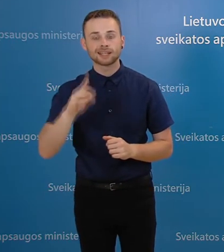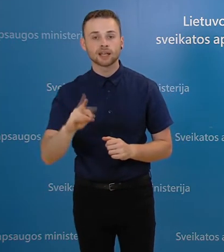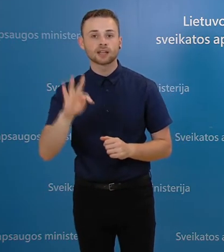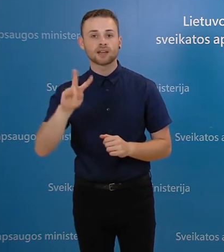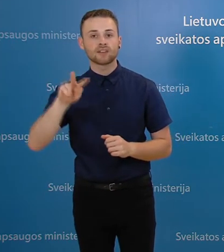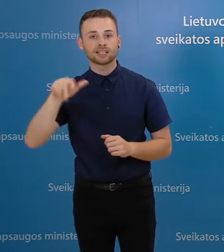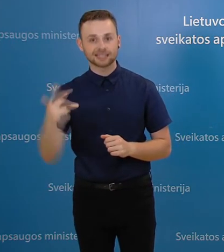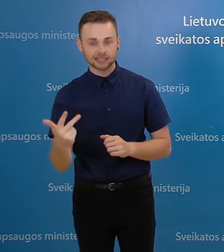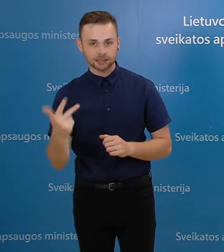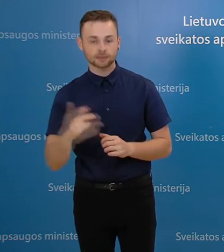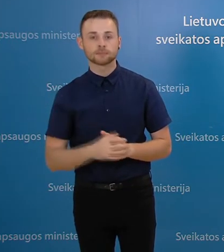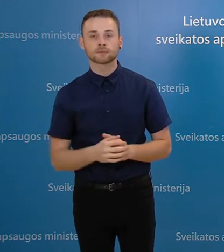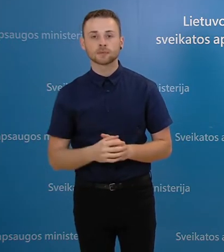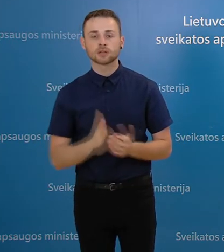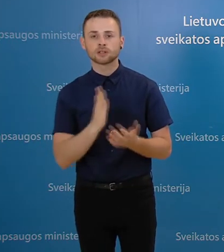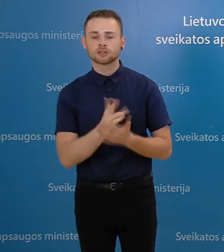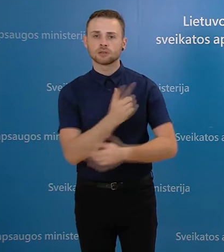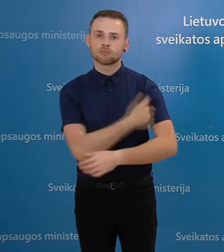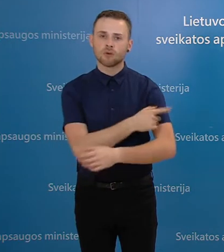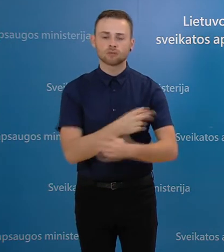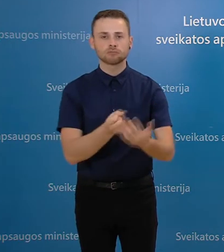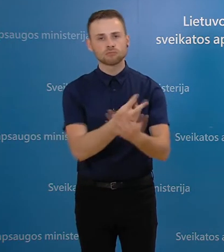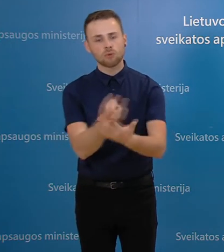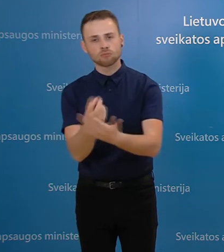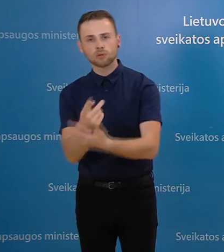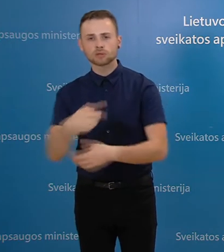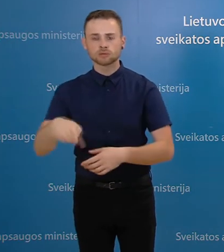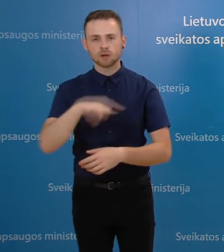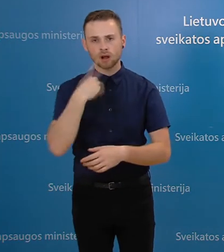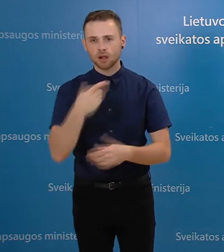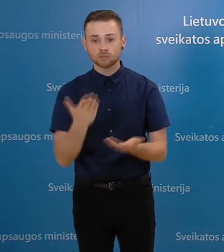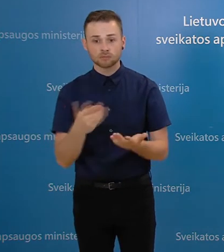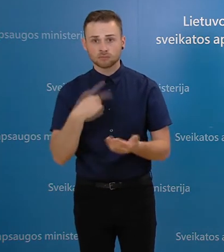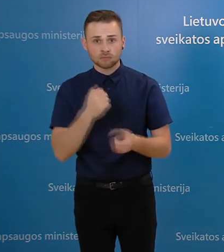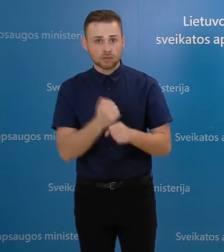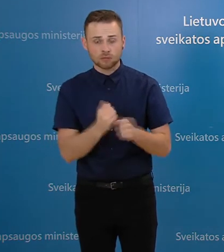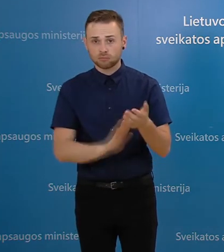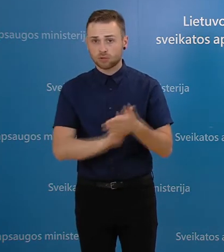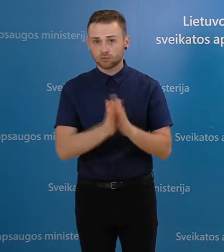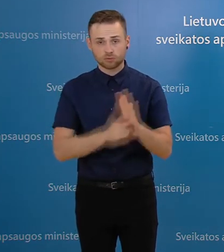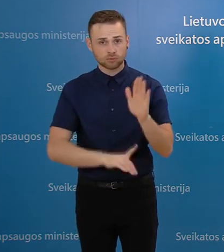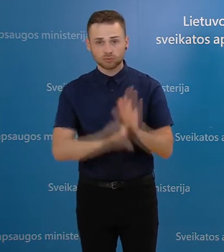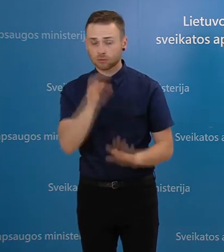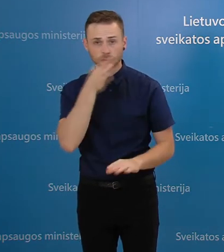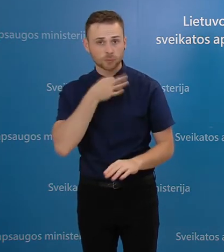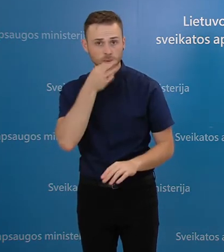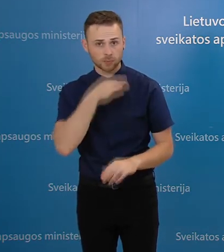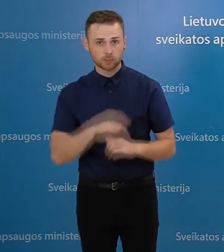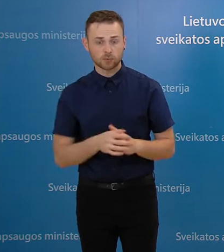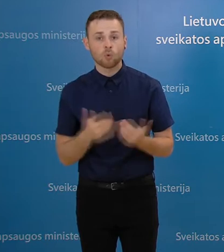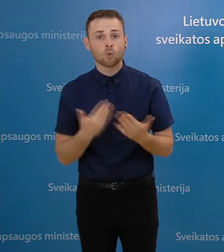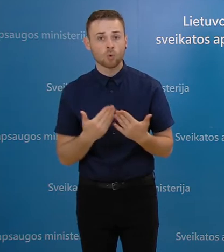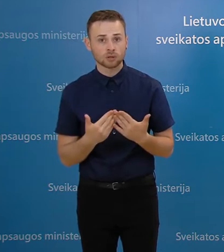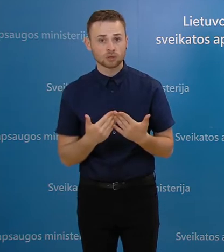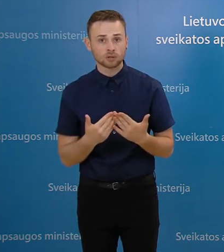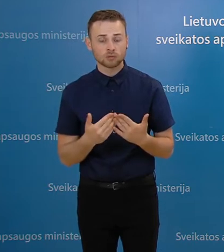žinių redakcija. Kai kurios gydymo įstaigos poliklinikos tikina, kad dar yra nepasiruošusios atnaujinti planinių paslaugų dėl to, kad šalyje vis